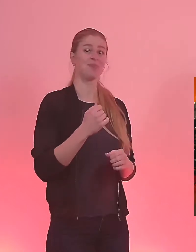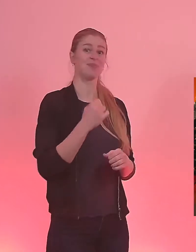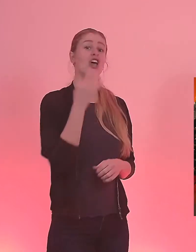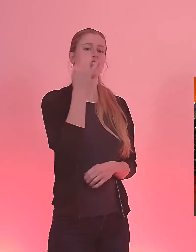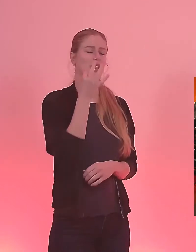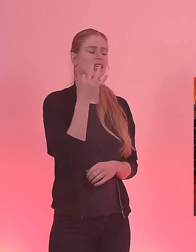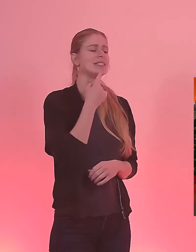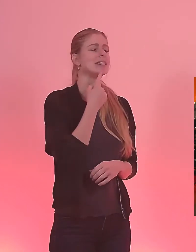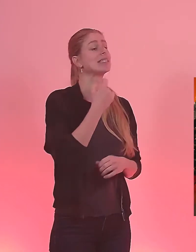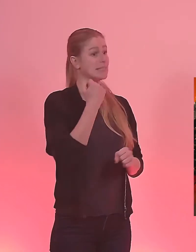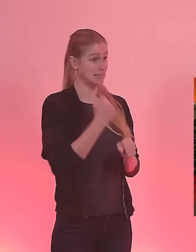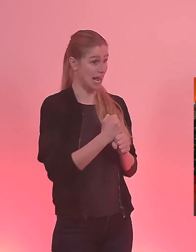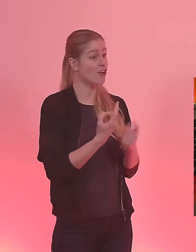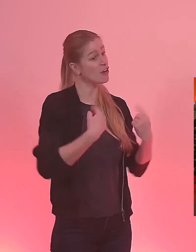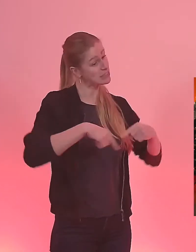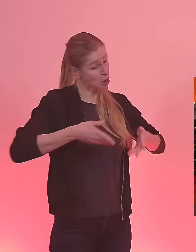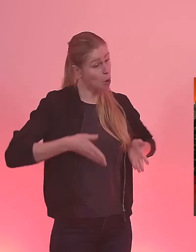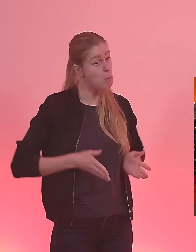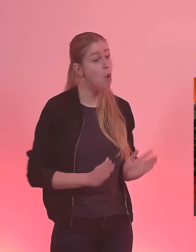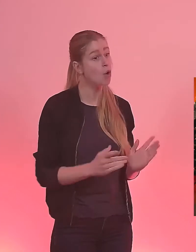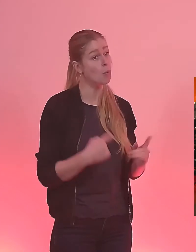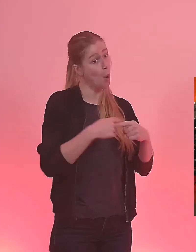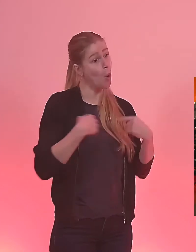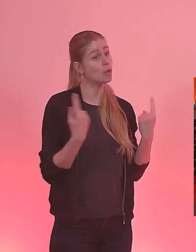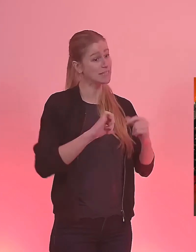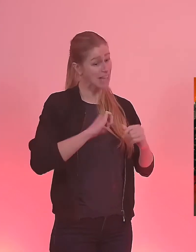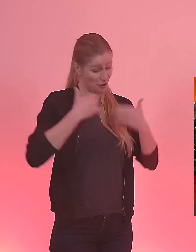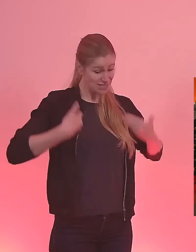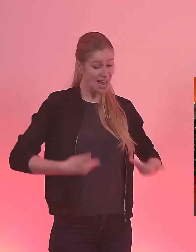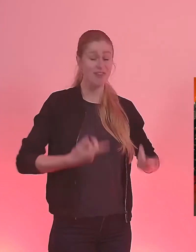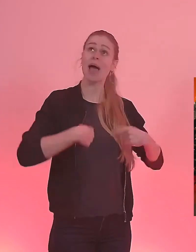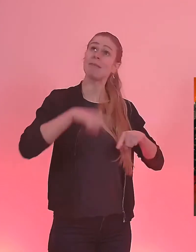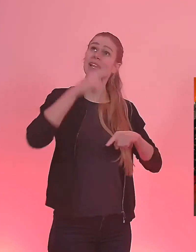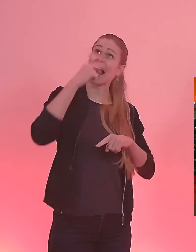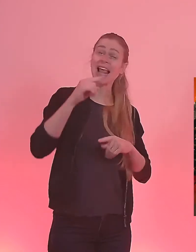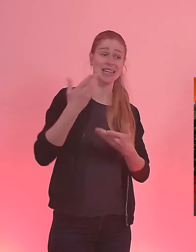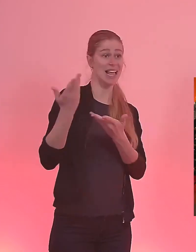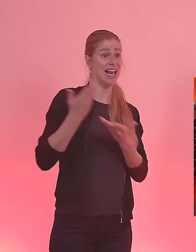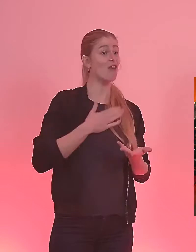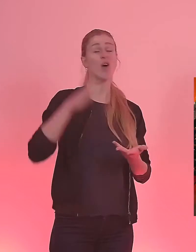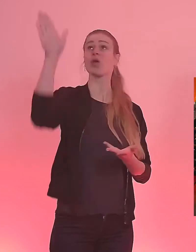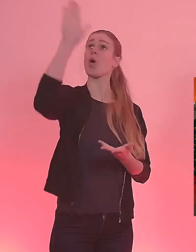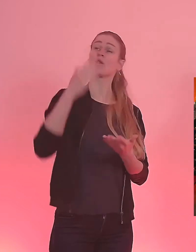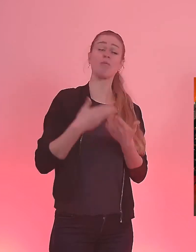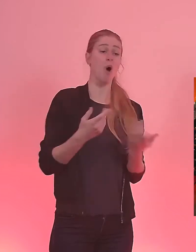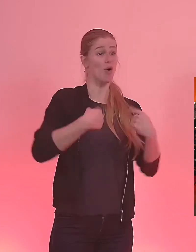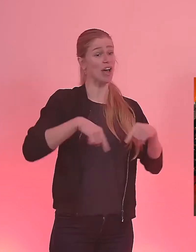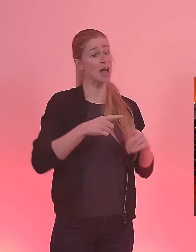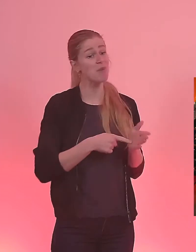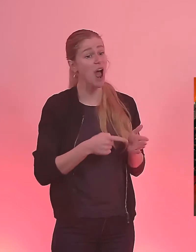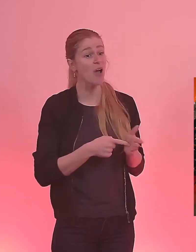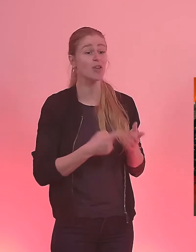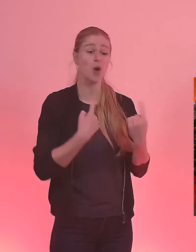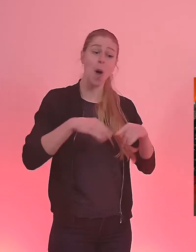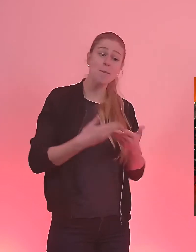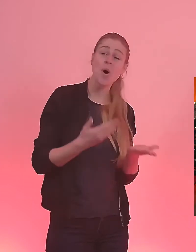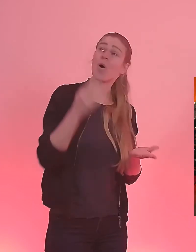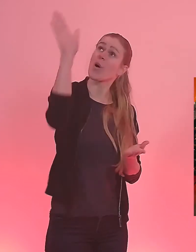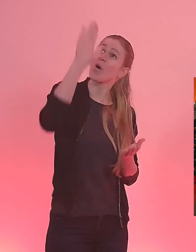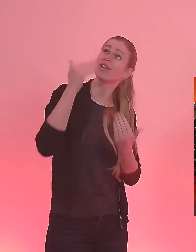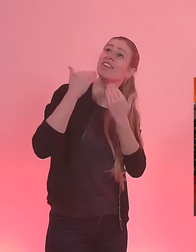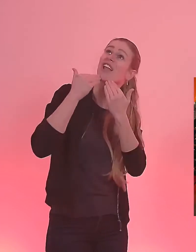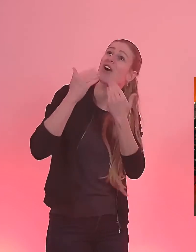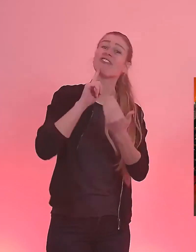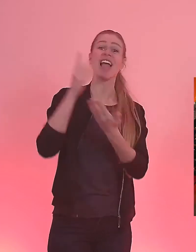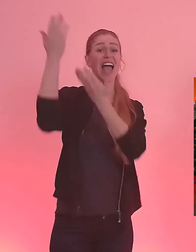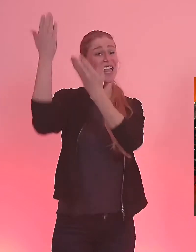om gewoon onszelf te zijn. En we hebben talenten gekregen van God, die mogen we gebruiken. We mogen God danken voor wie hij is en dat hij zoveel van